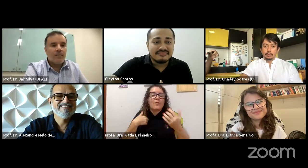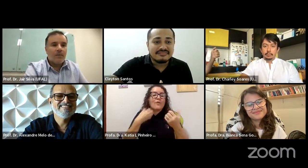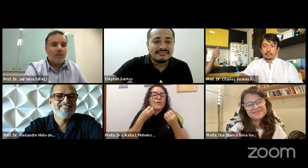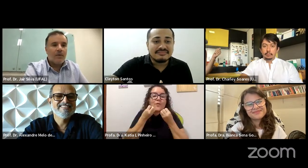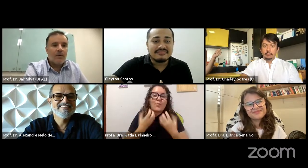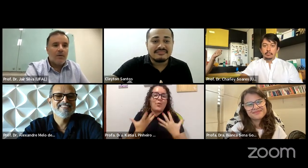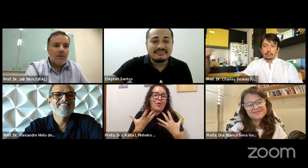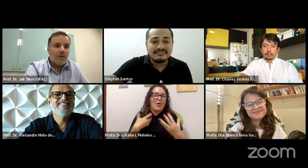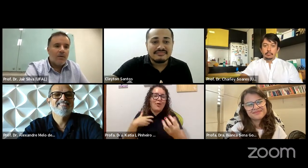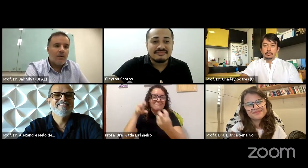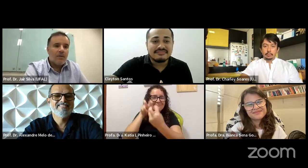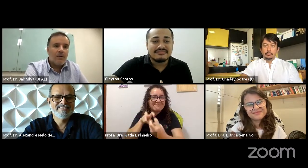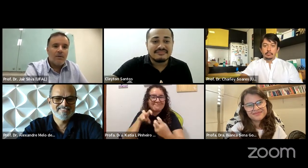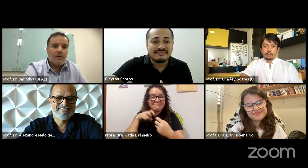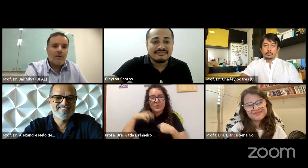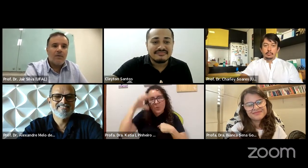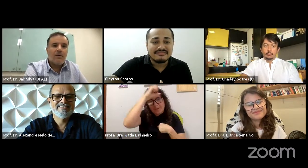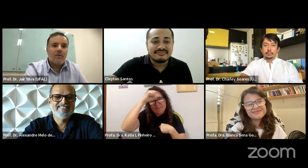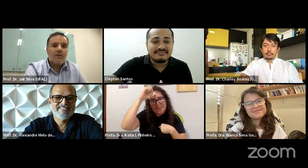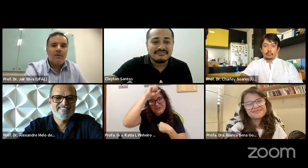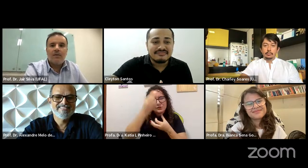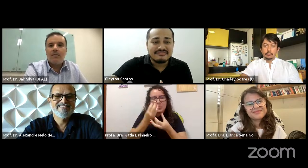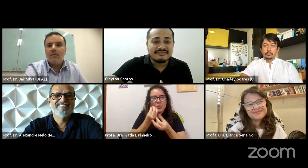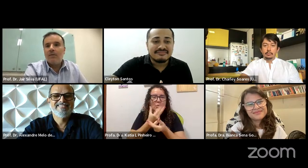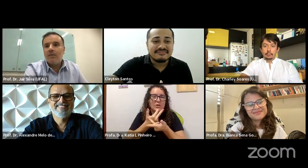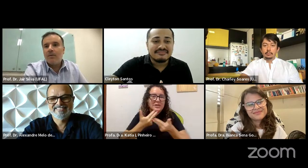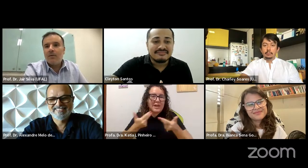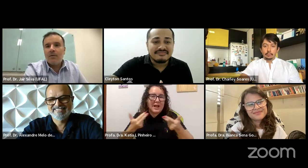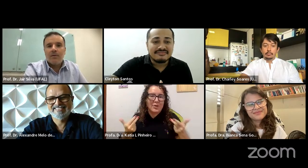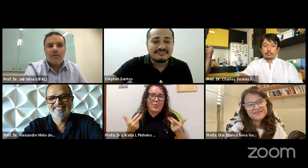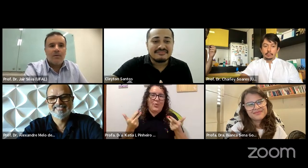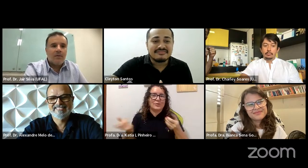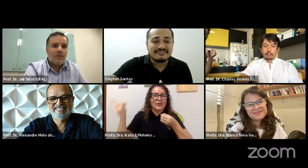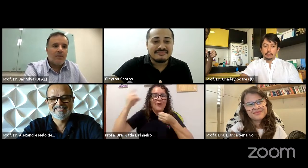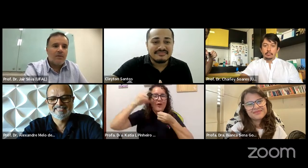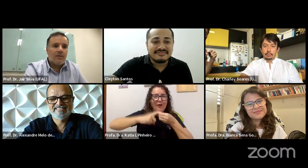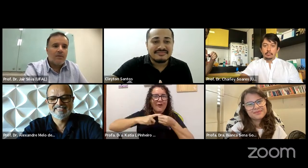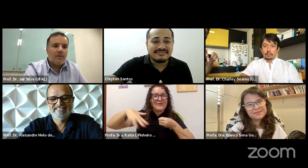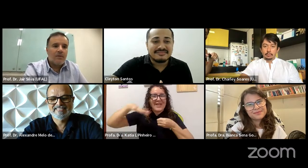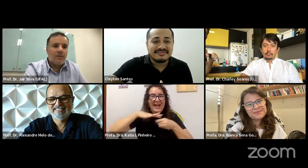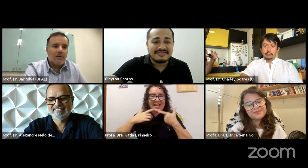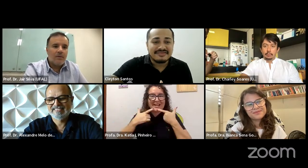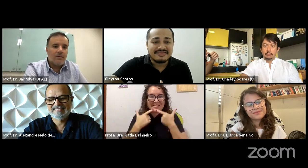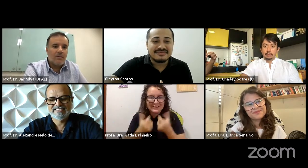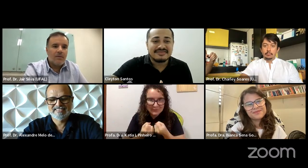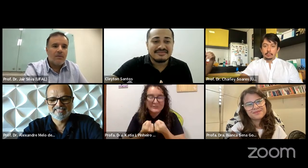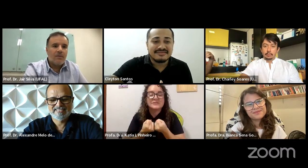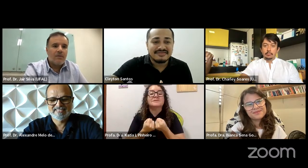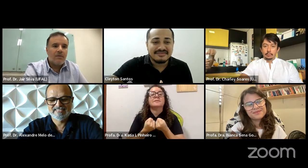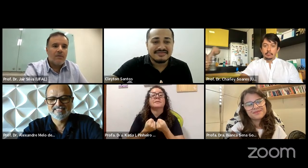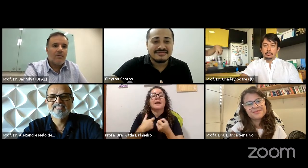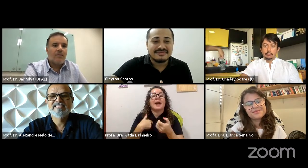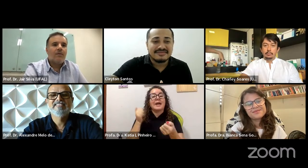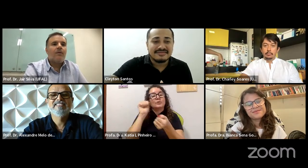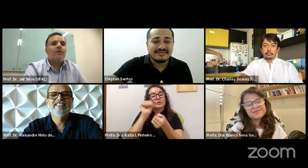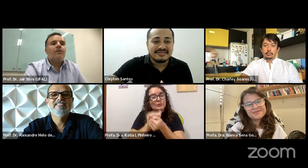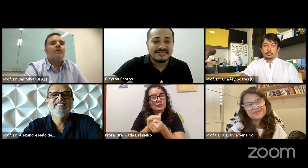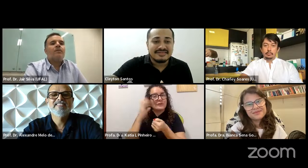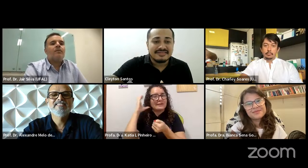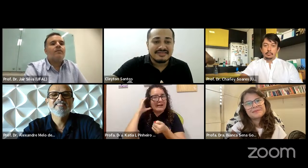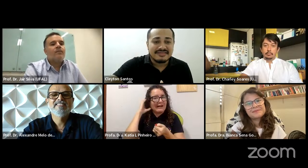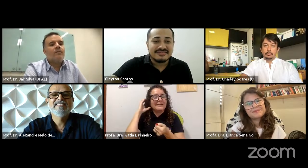falou muito bem sobre isso, mas foi um desafio muito grande para nós. A gente fez a consideração, estudamos